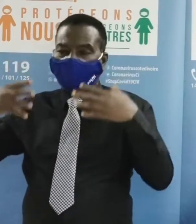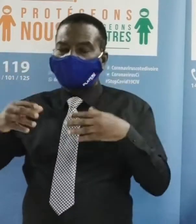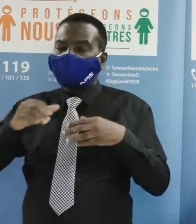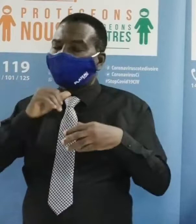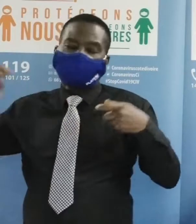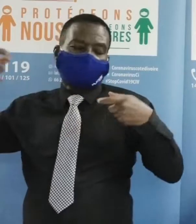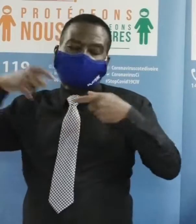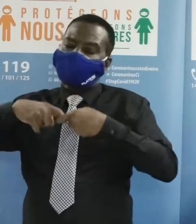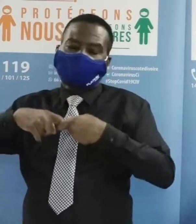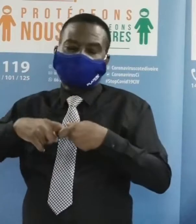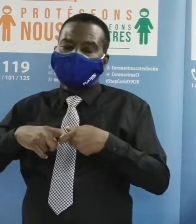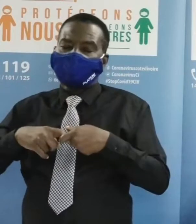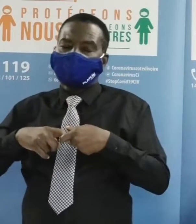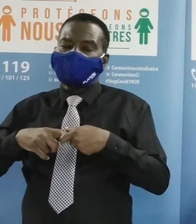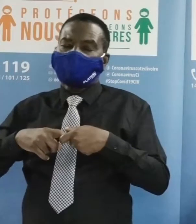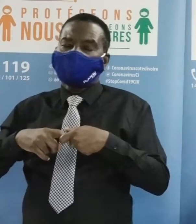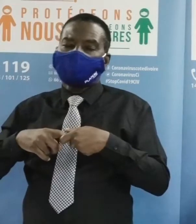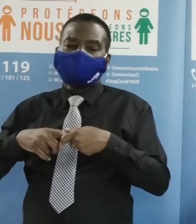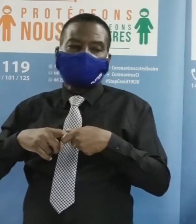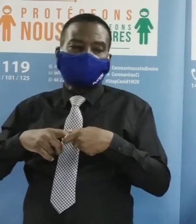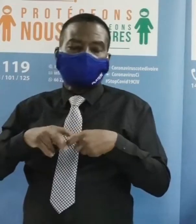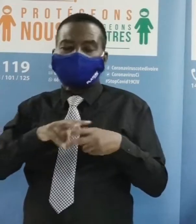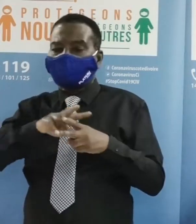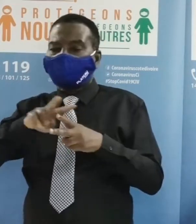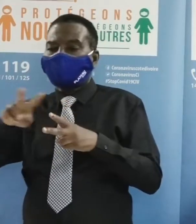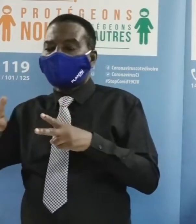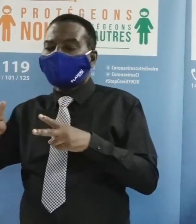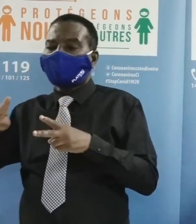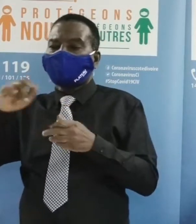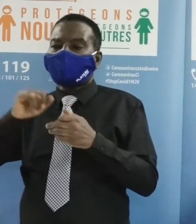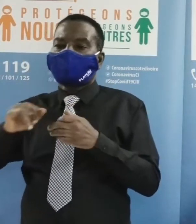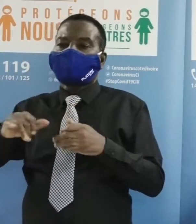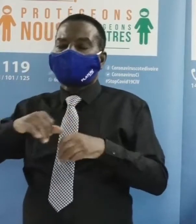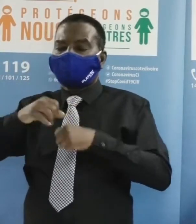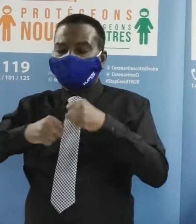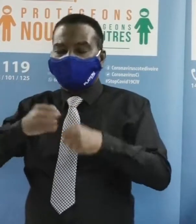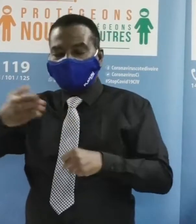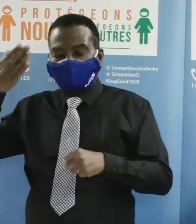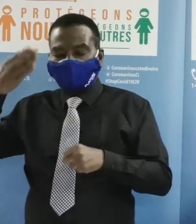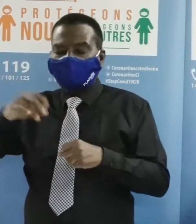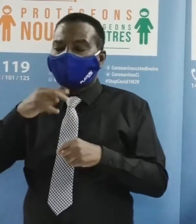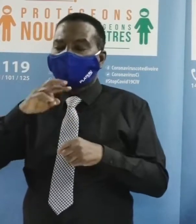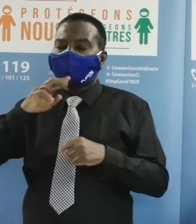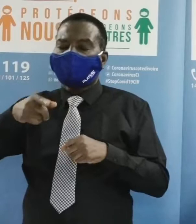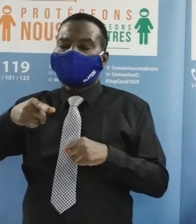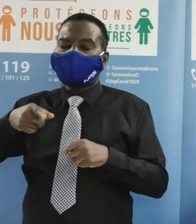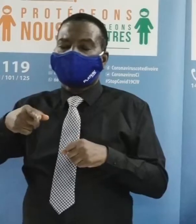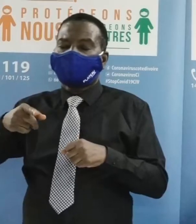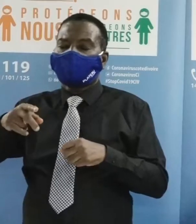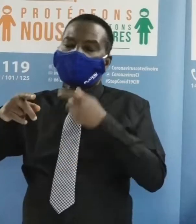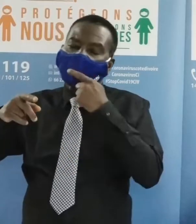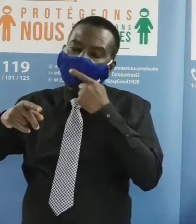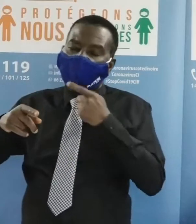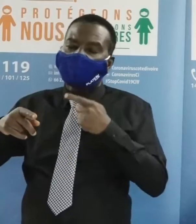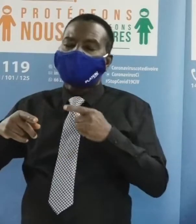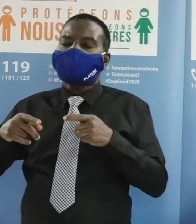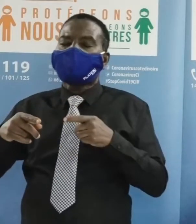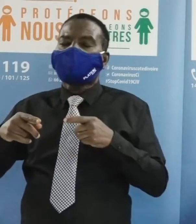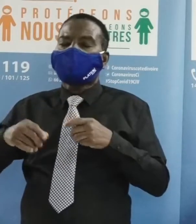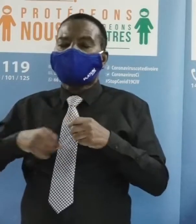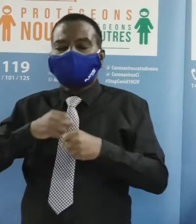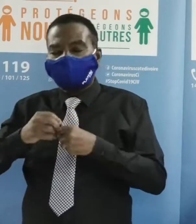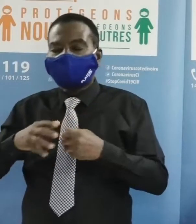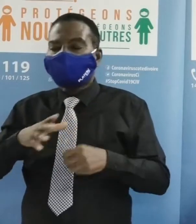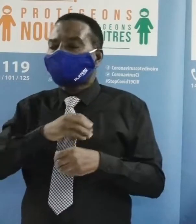de lien les facteurs aggravants de la maladie celle des antécédents pathologiques existe c'est le tabac c'est le diabète et le conseil